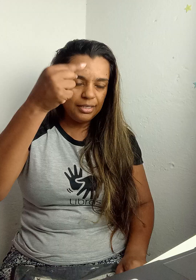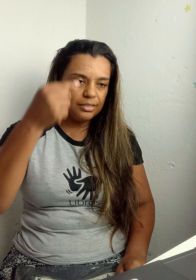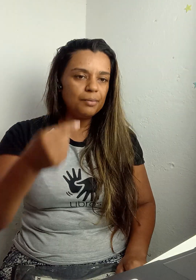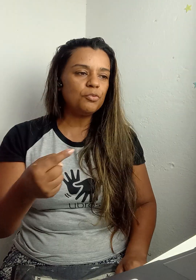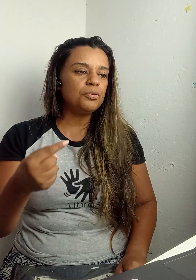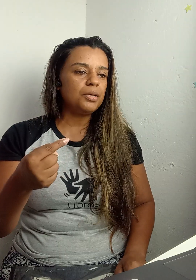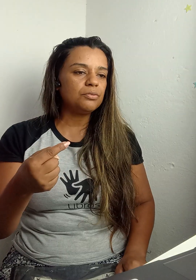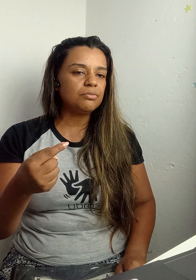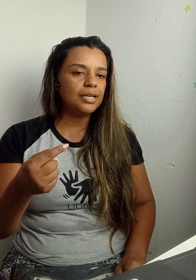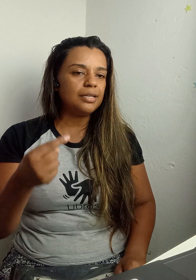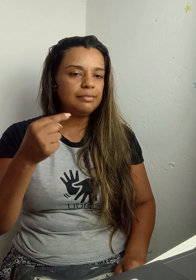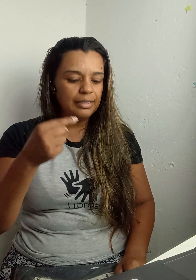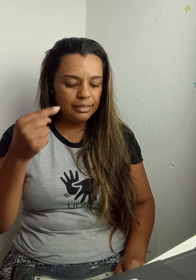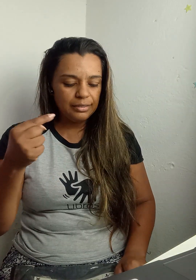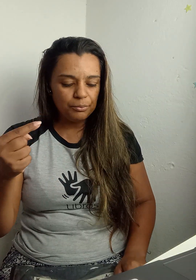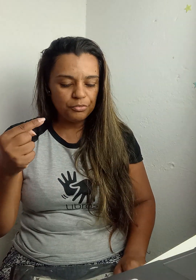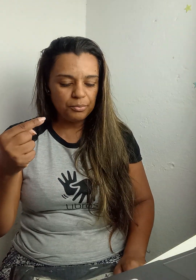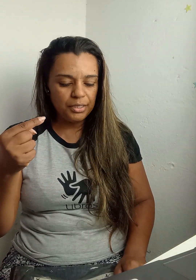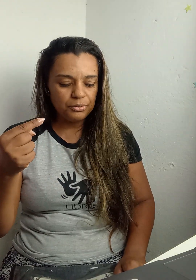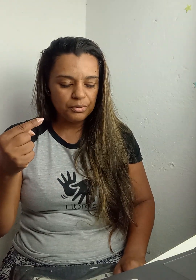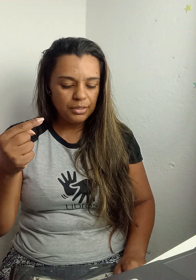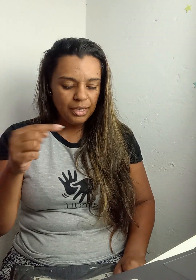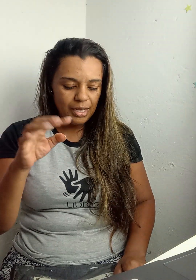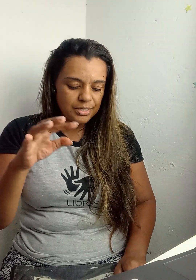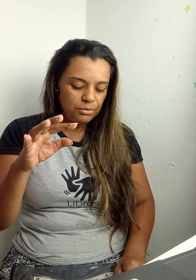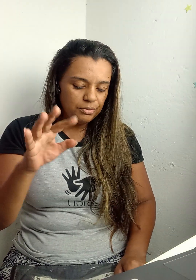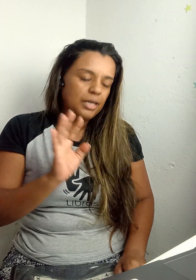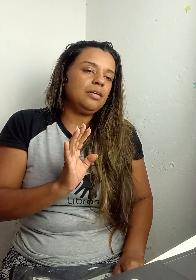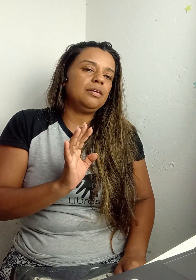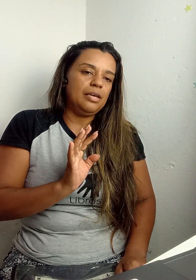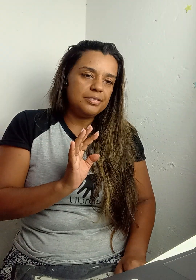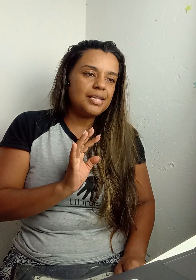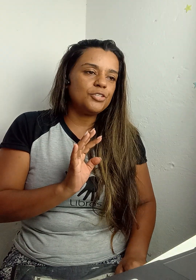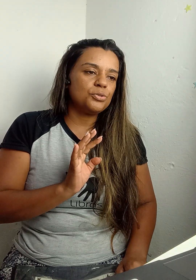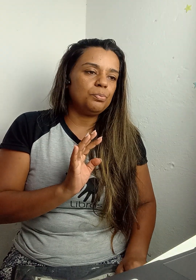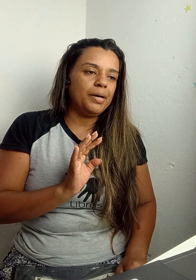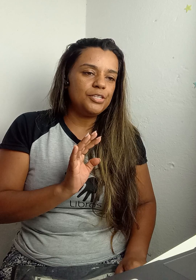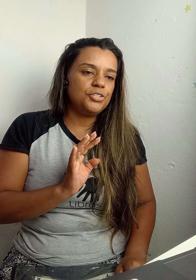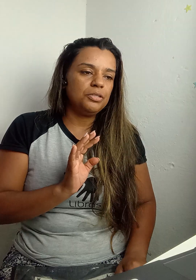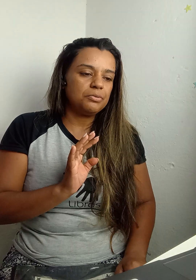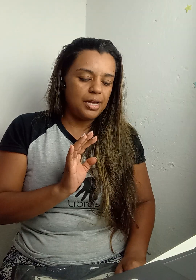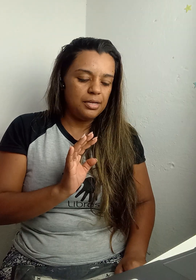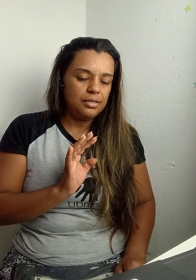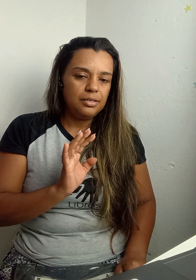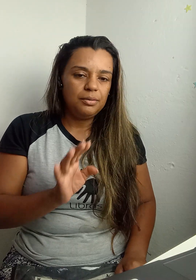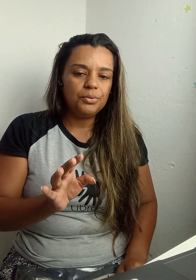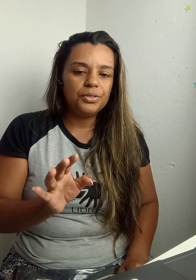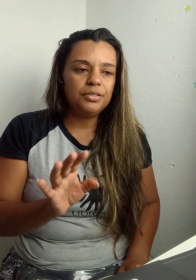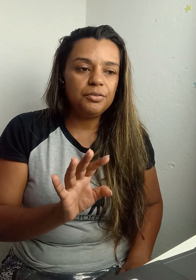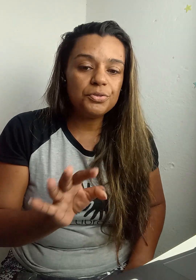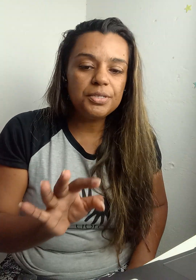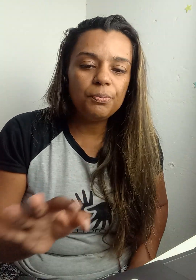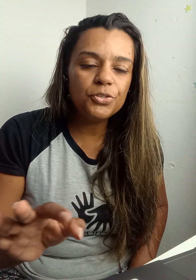que ter movimento, tá? Tem que ter movimento. As que não tem, é estático, paradinho, tá? Porque você pode